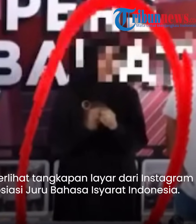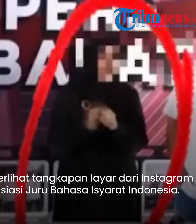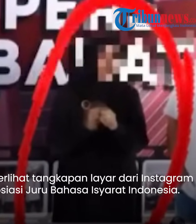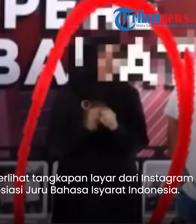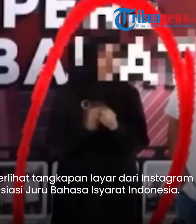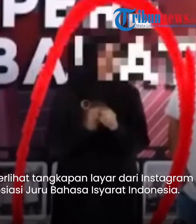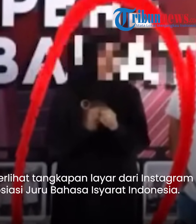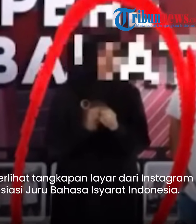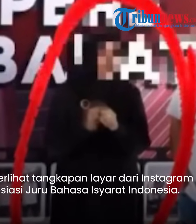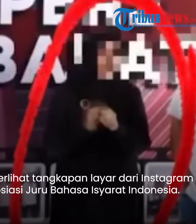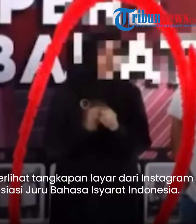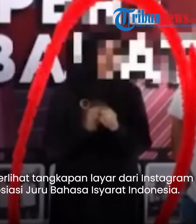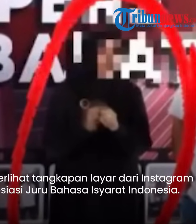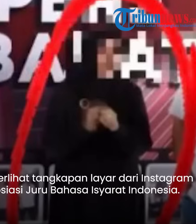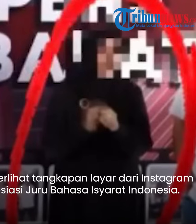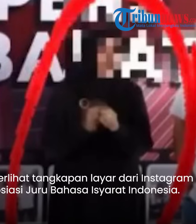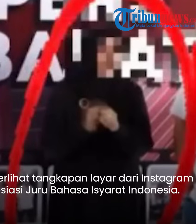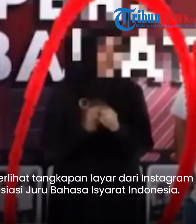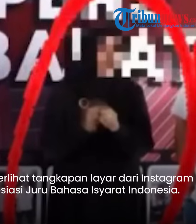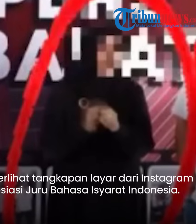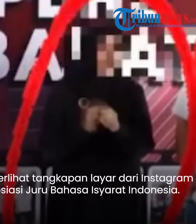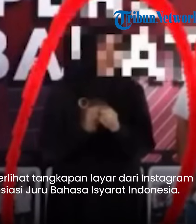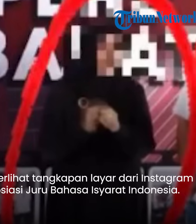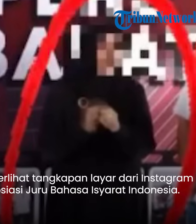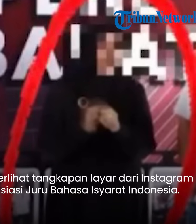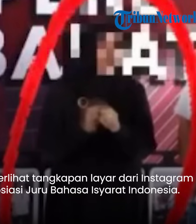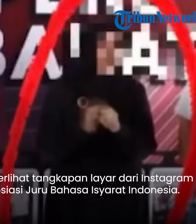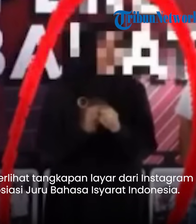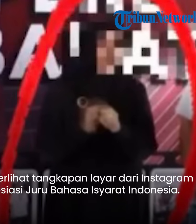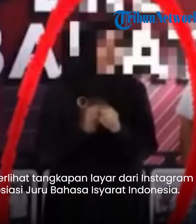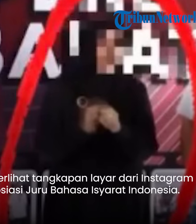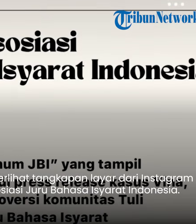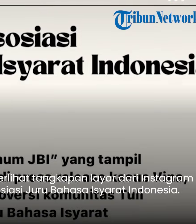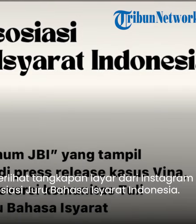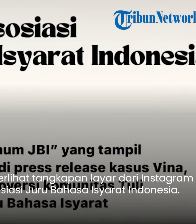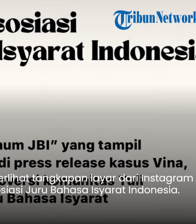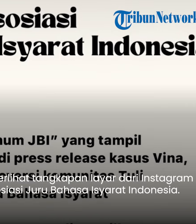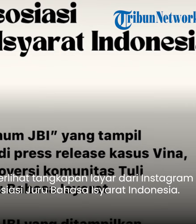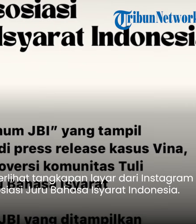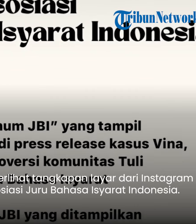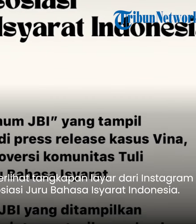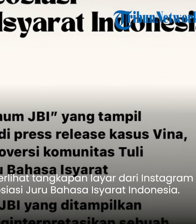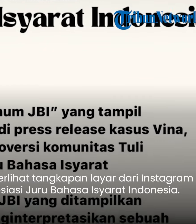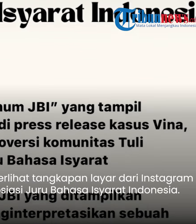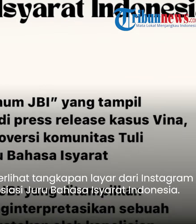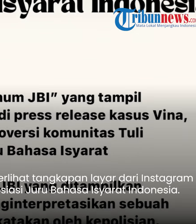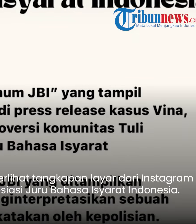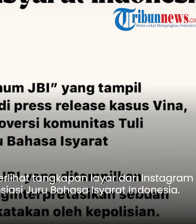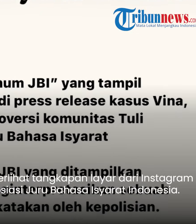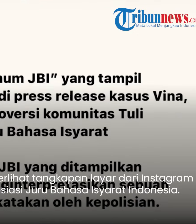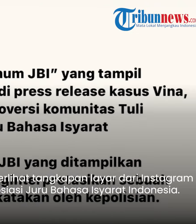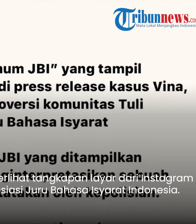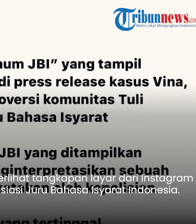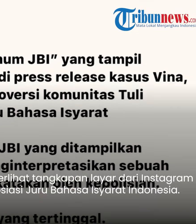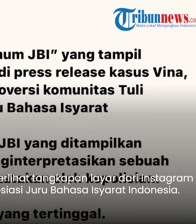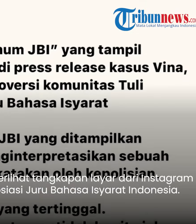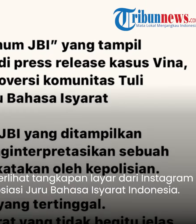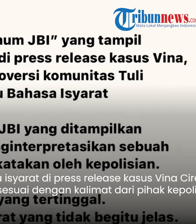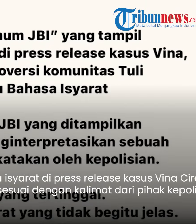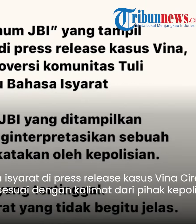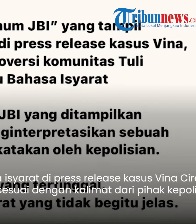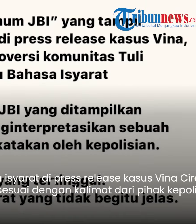tersebut terlihat tangkapan layar dari Instagram Story milik akun resmi Asosiasi Juru Bahasa Isyarat